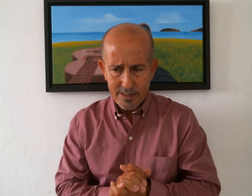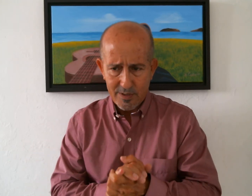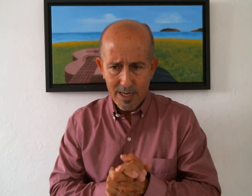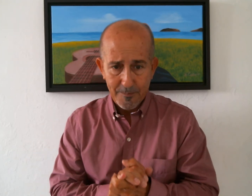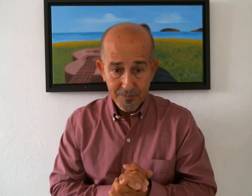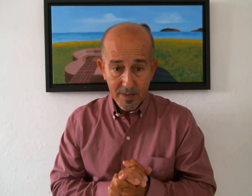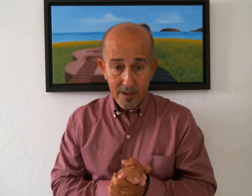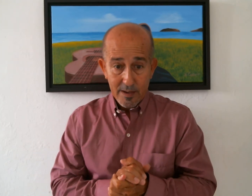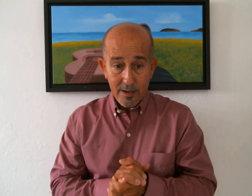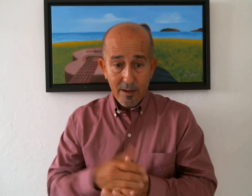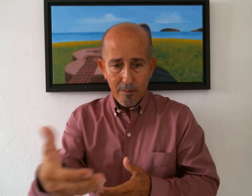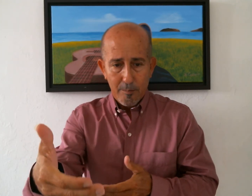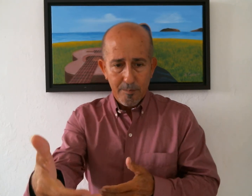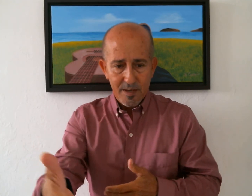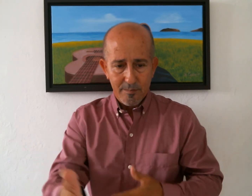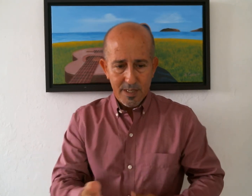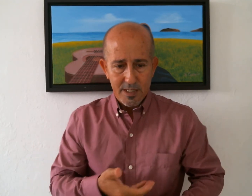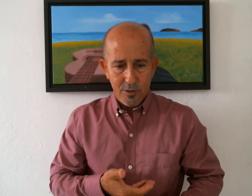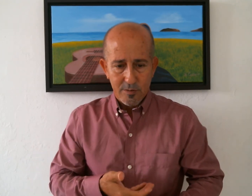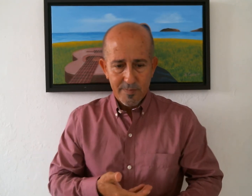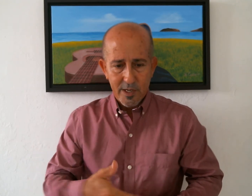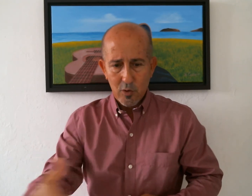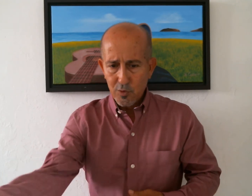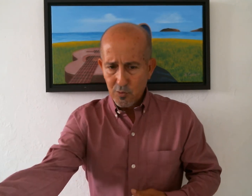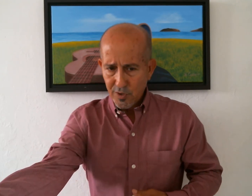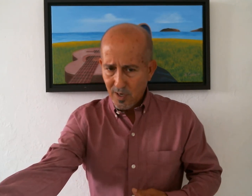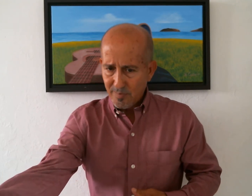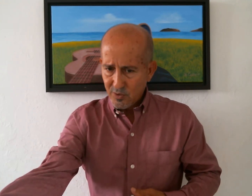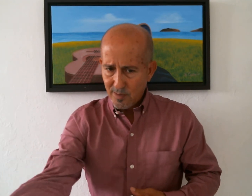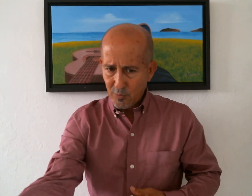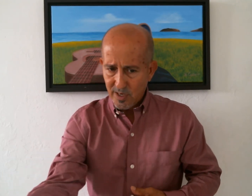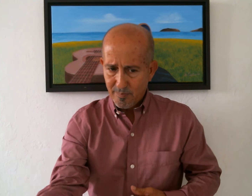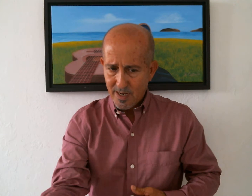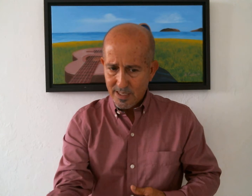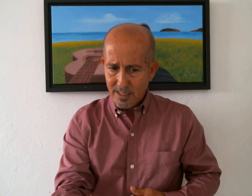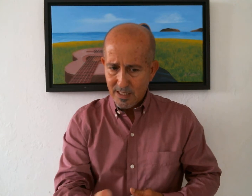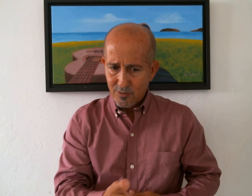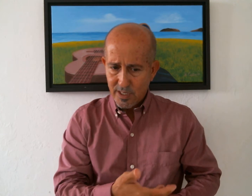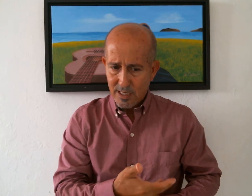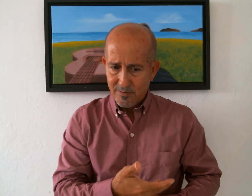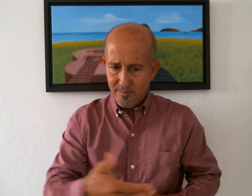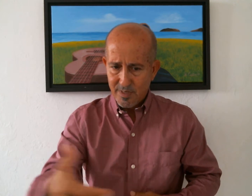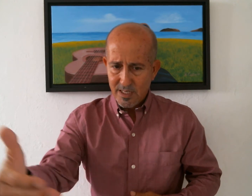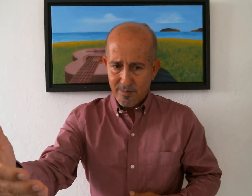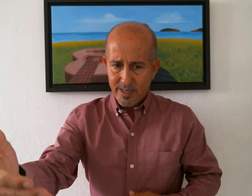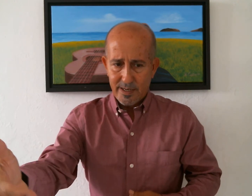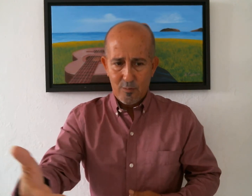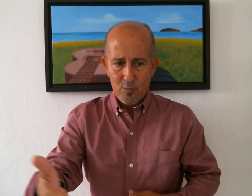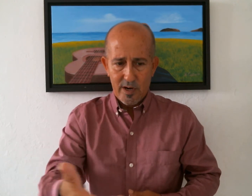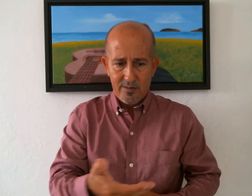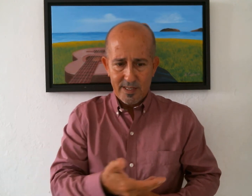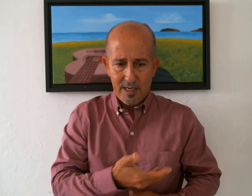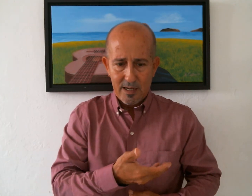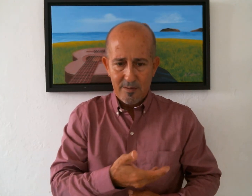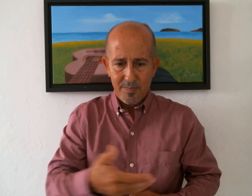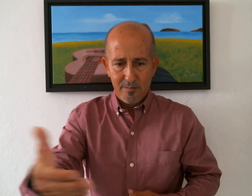¿verdad? Bienvenido. Es como cogiendo a la persona por la espalda y dándole la bienvenida para que mueva hacia acá.